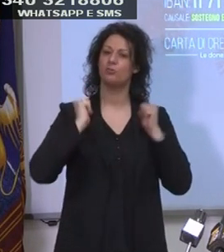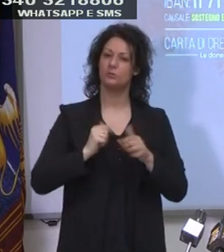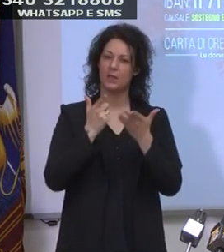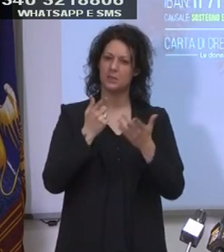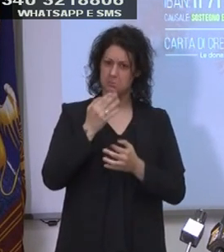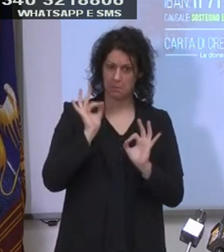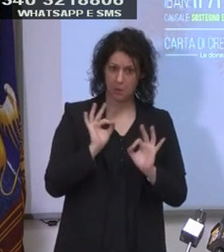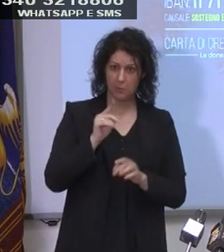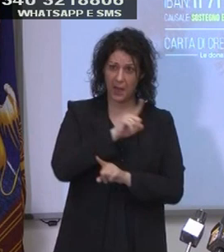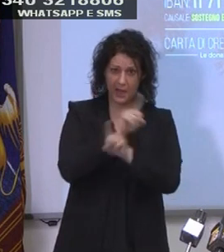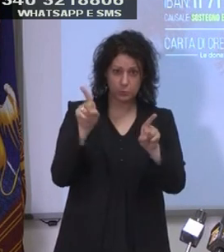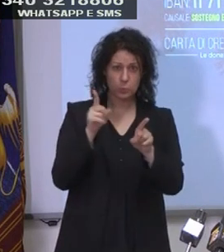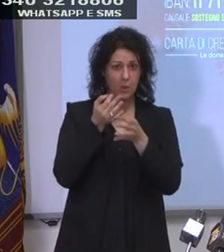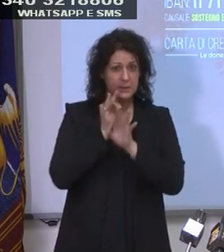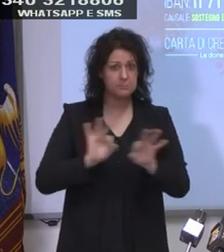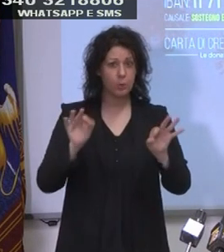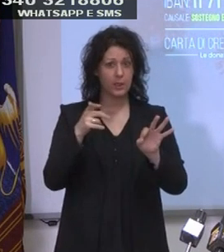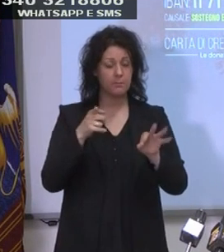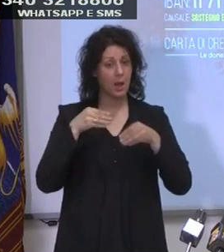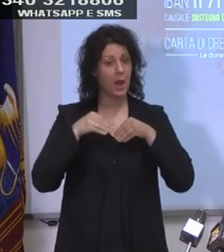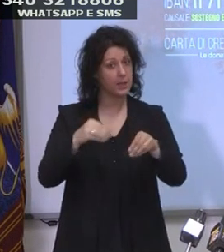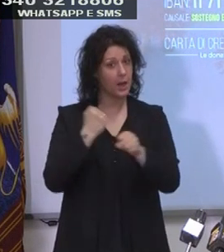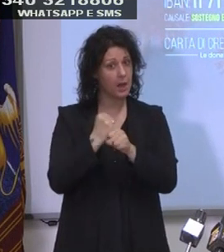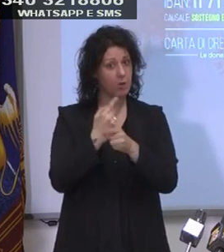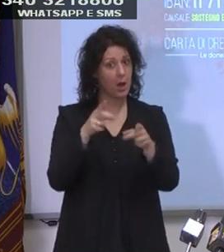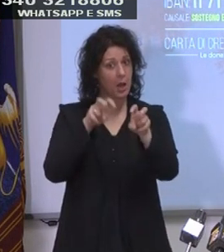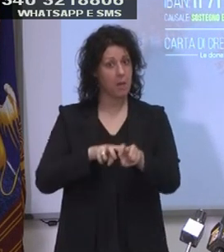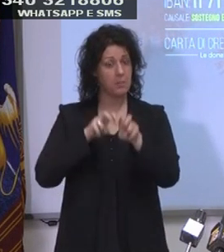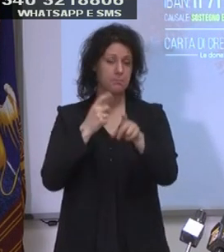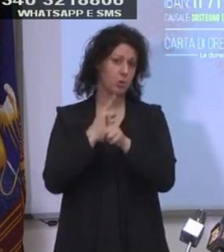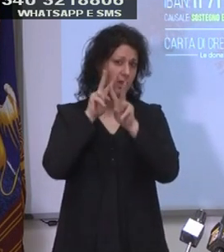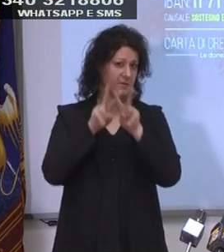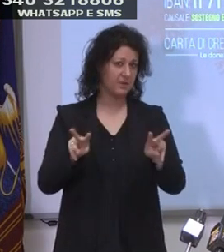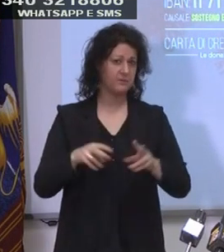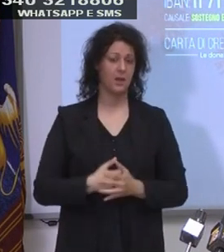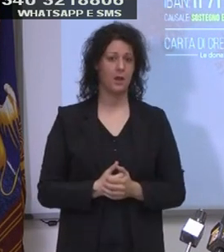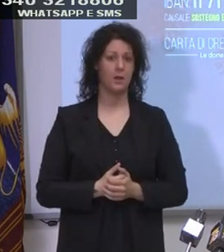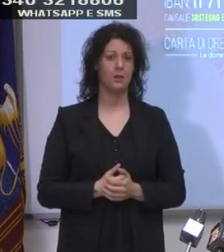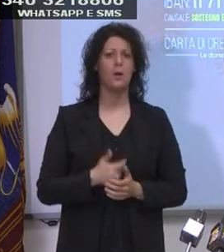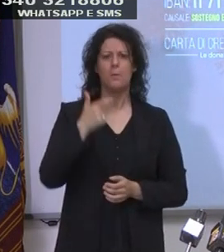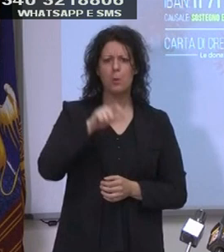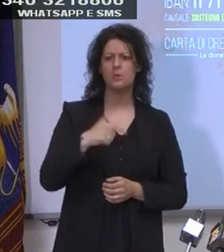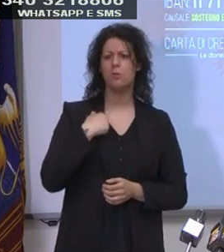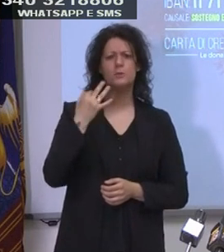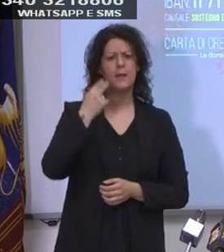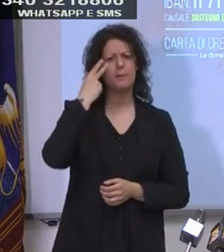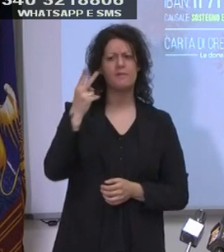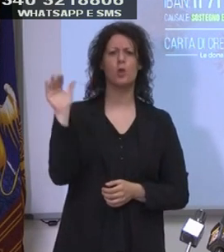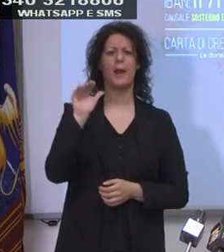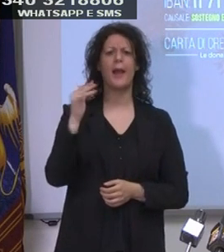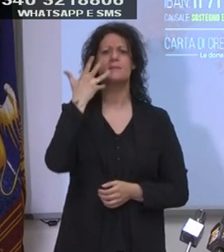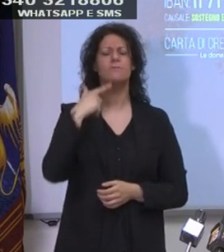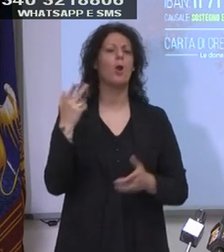vero che nessuno è disposto ad andare a lavorare. Una verifica, no? Io trovo un sacco di ragazzi, io vorrei andare a lavorare per le vendemmie, vorrei andare a